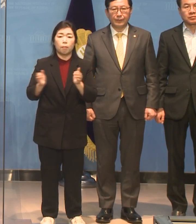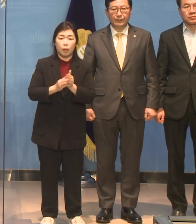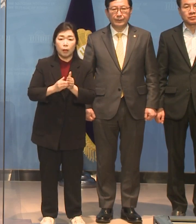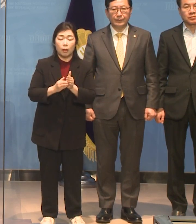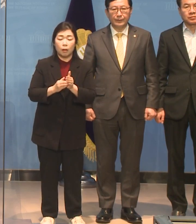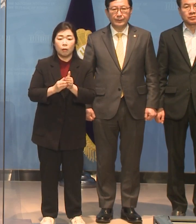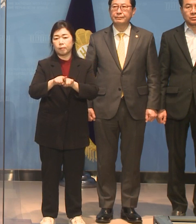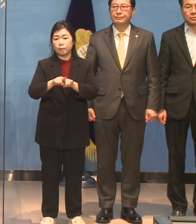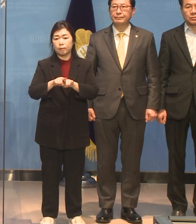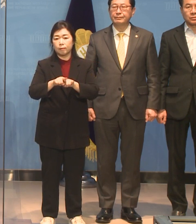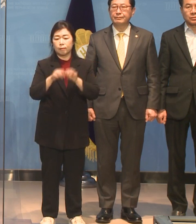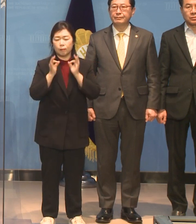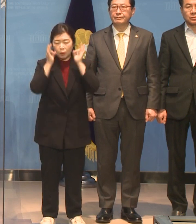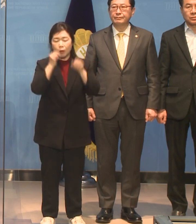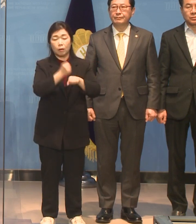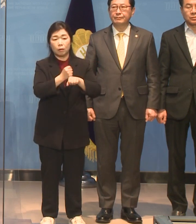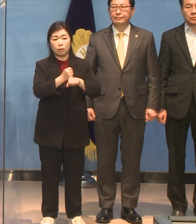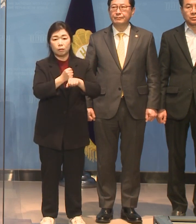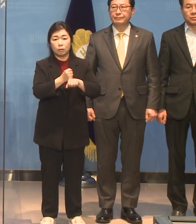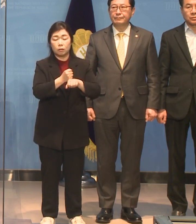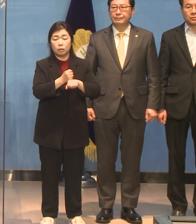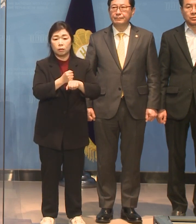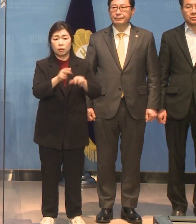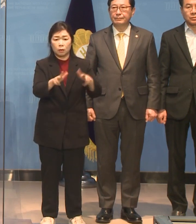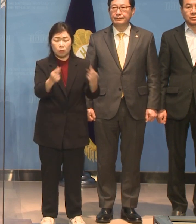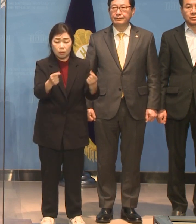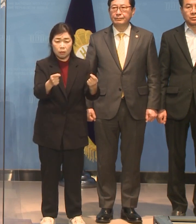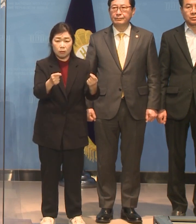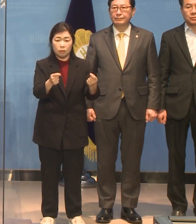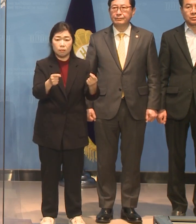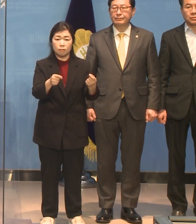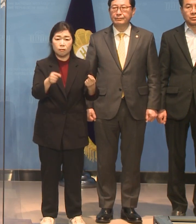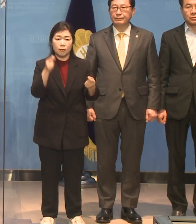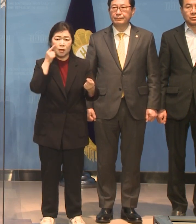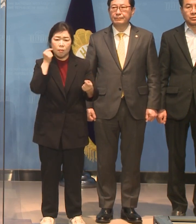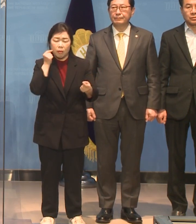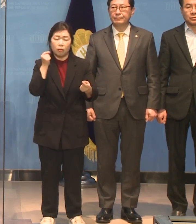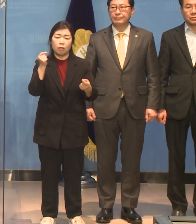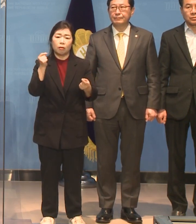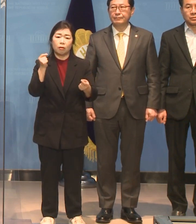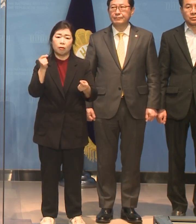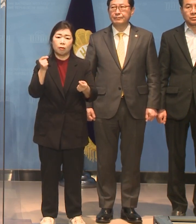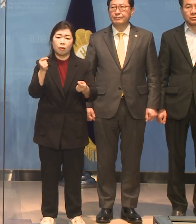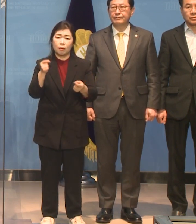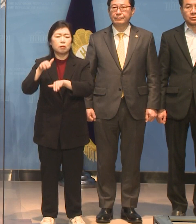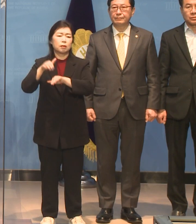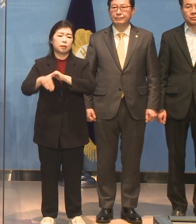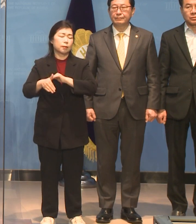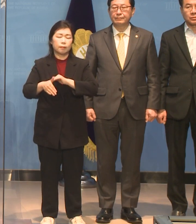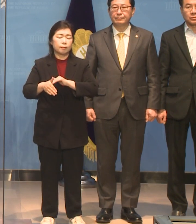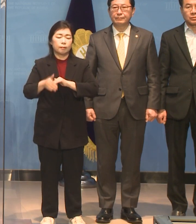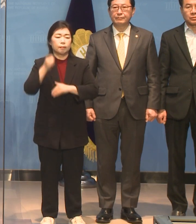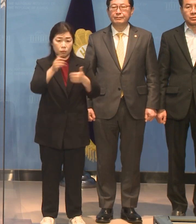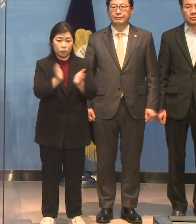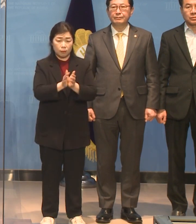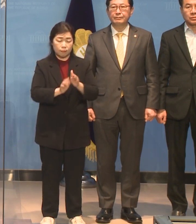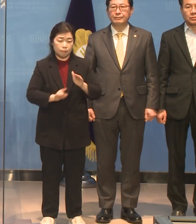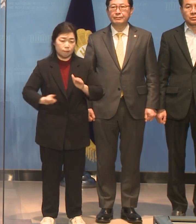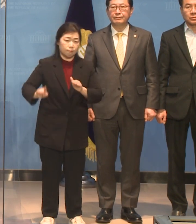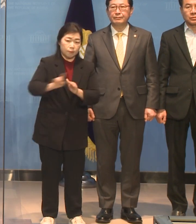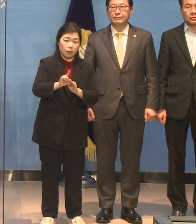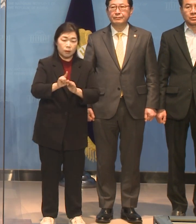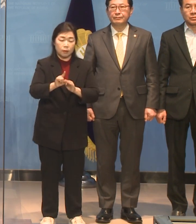세울까요 이런 굴욕 더 이상 방관하지 않겠습니다 민주당이 앞장서서